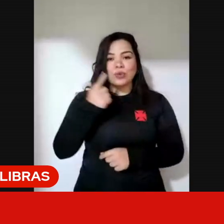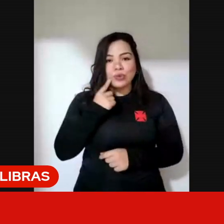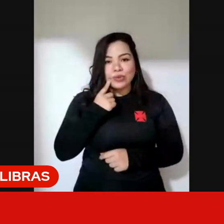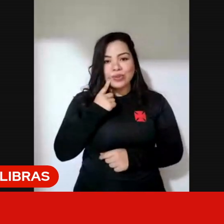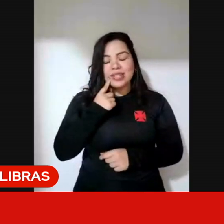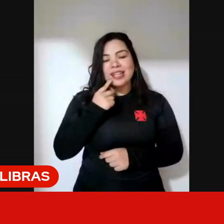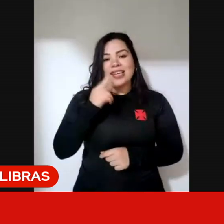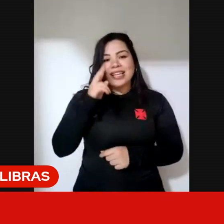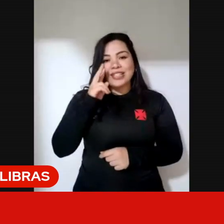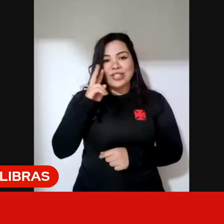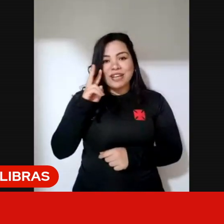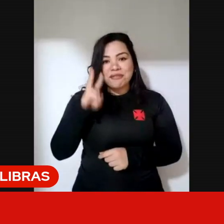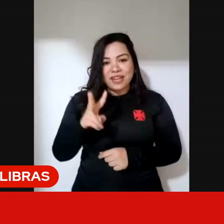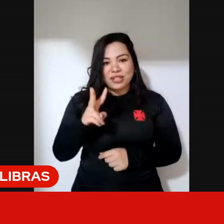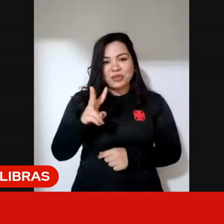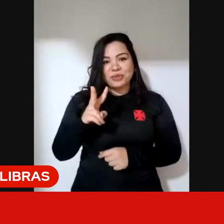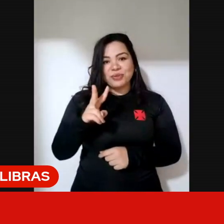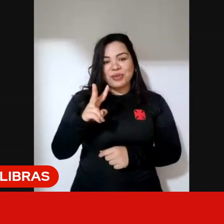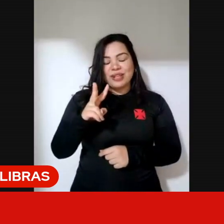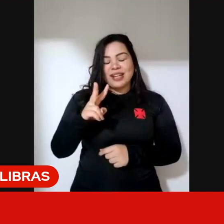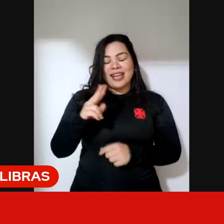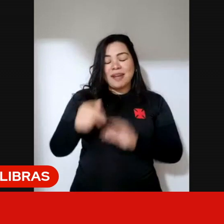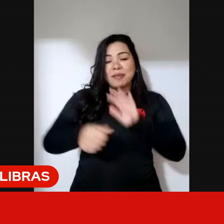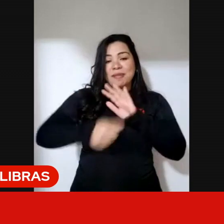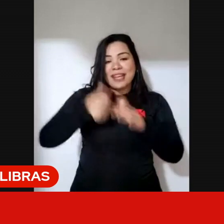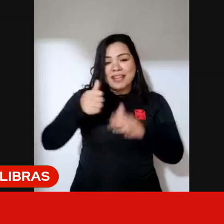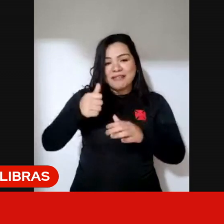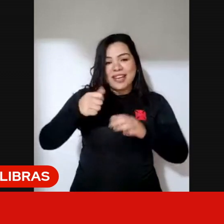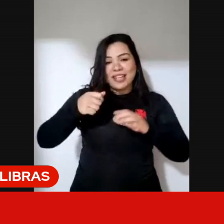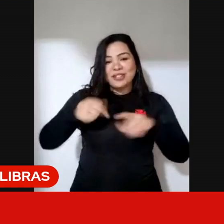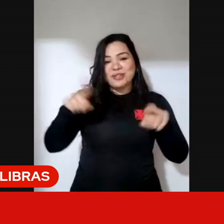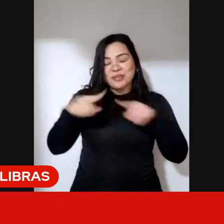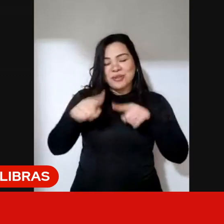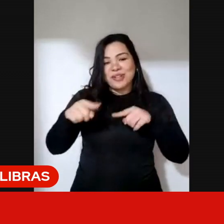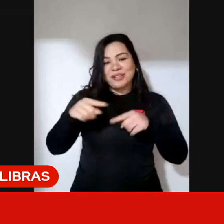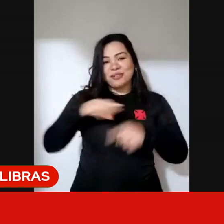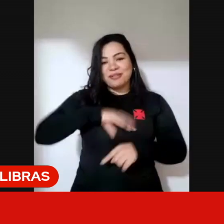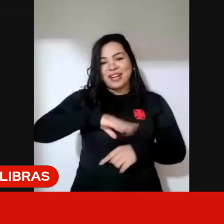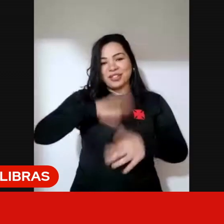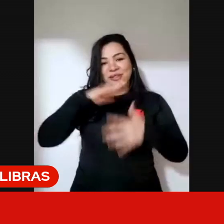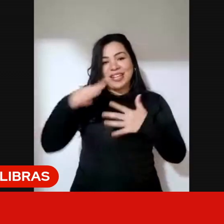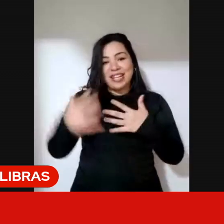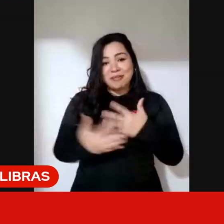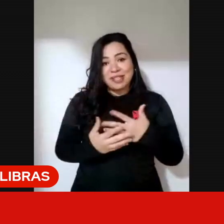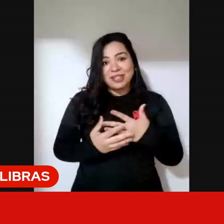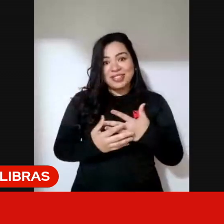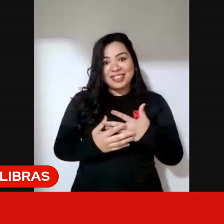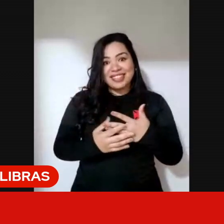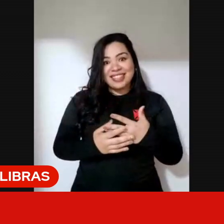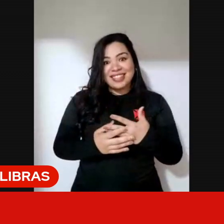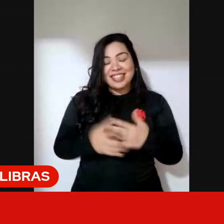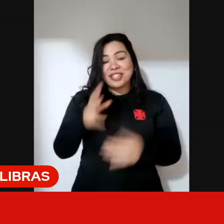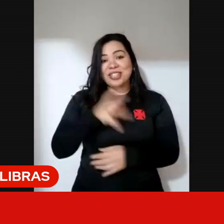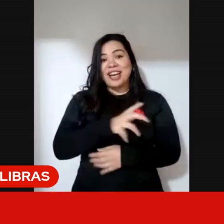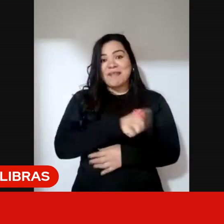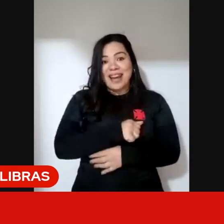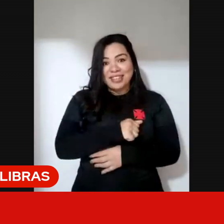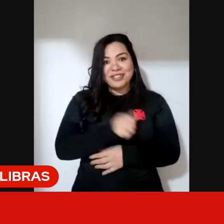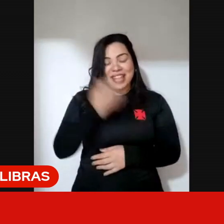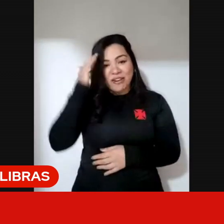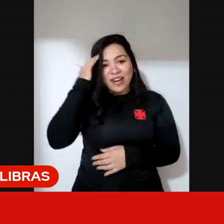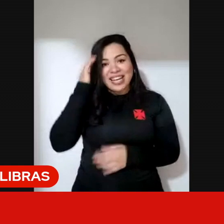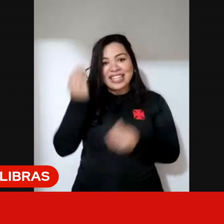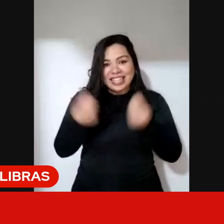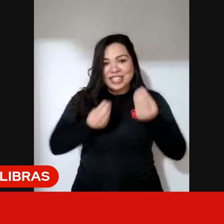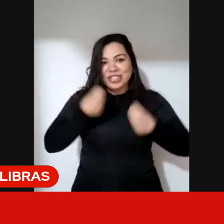era surdo, que tinha visto a primeira vez o hino do Vasco em Libras, que tinha